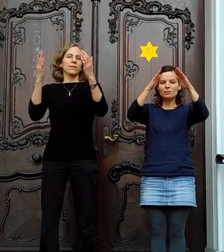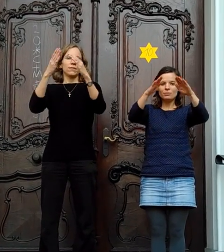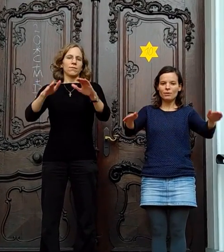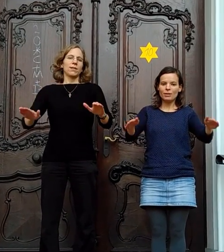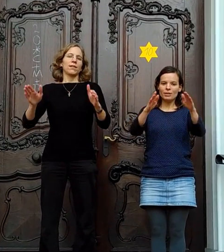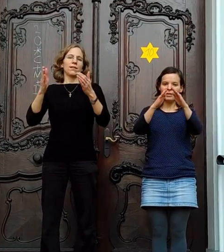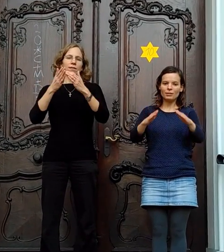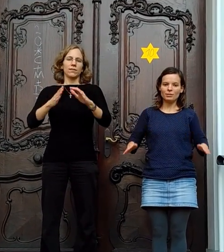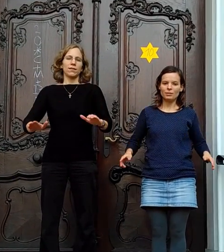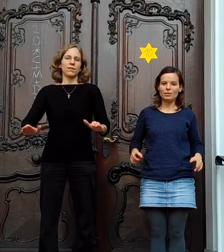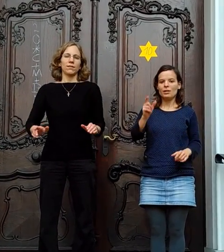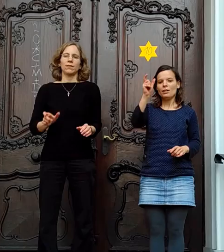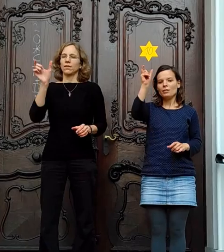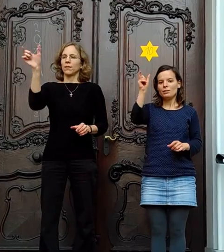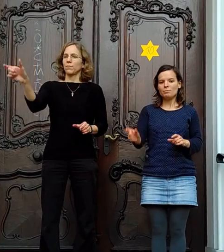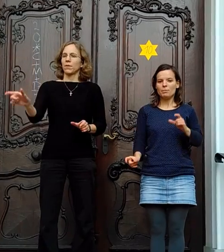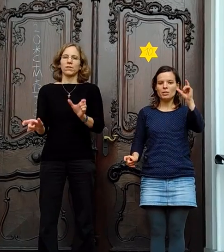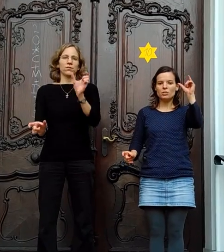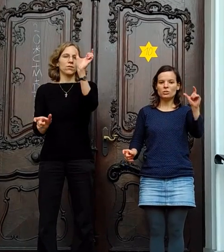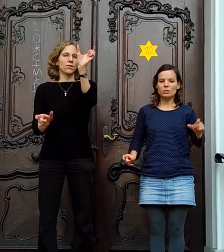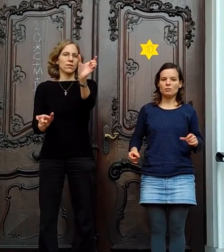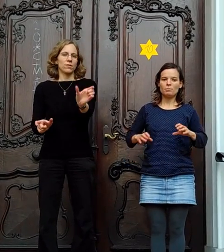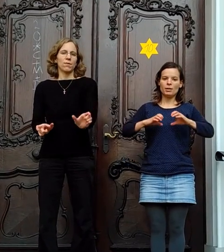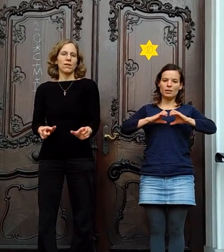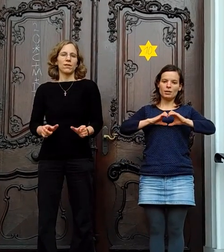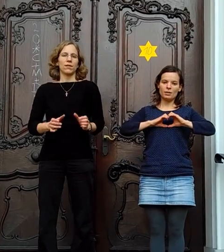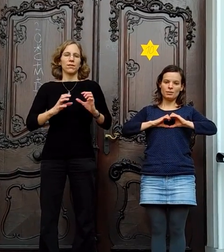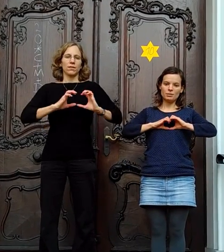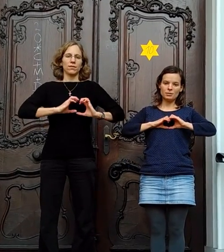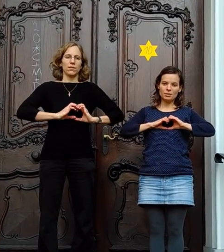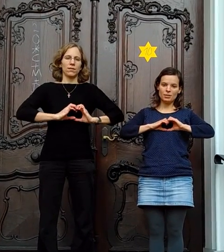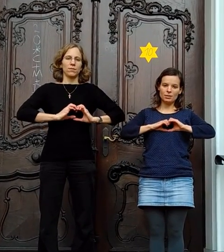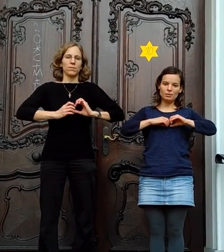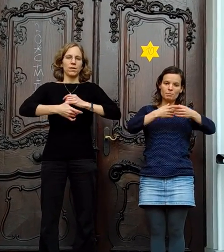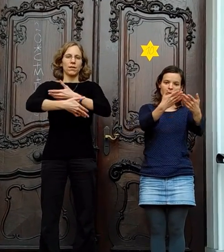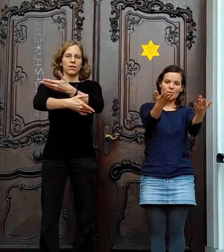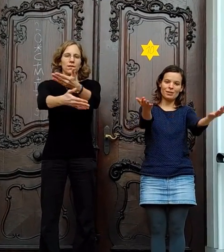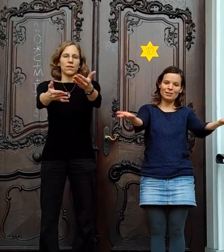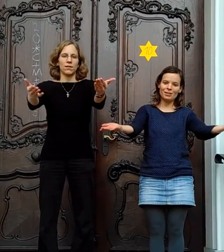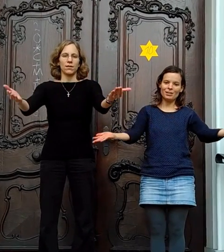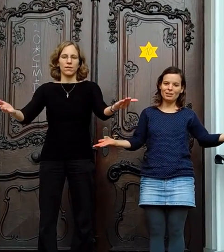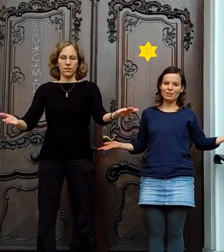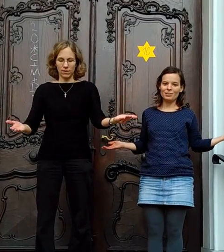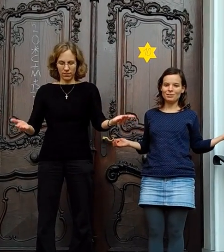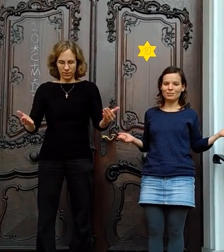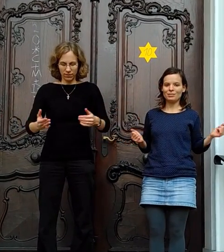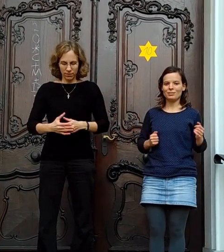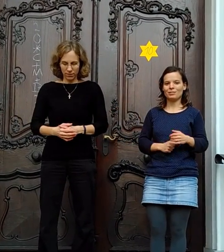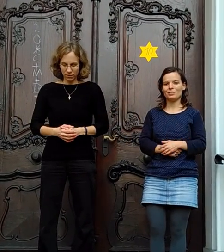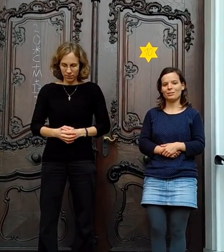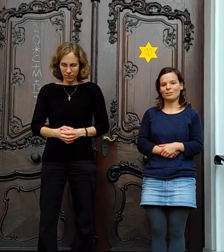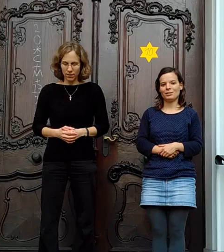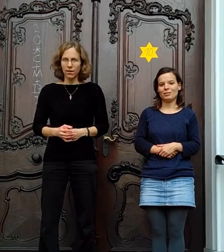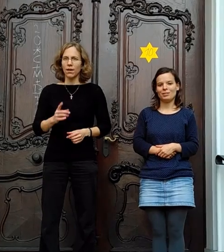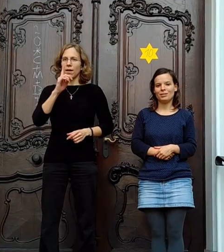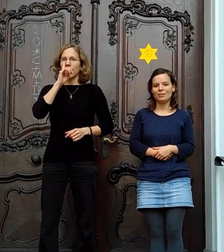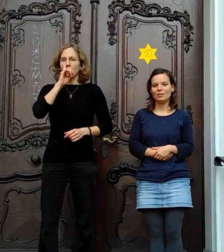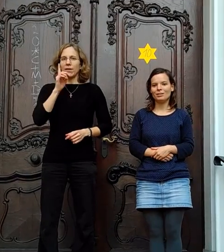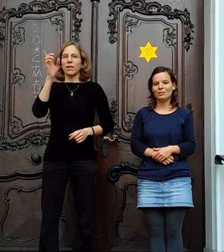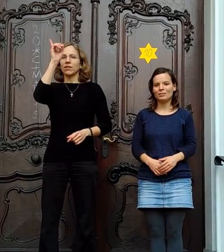Weihnachten, die Menschen machen sich bereit Wenn das